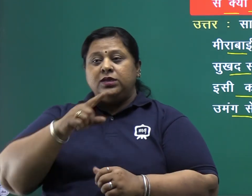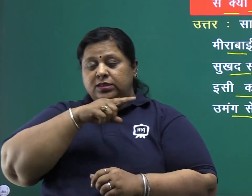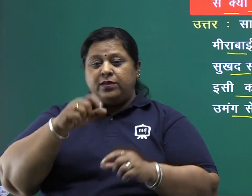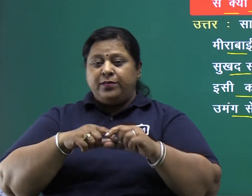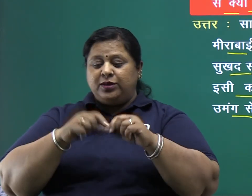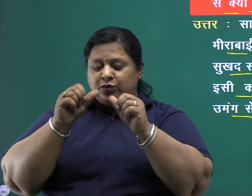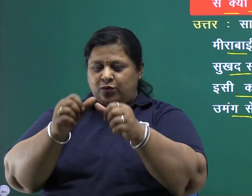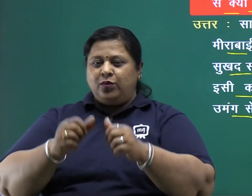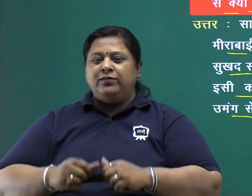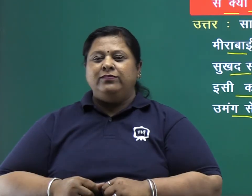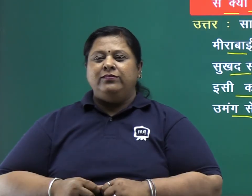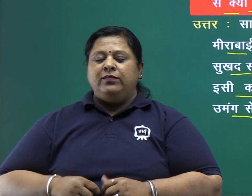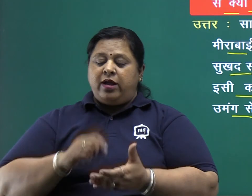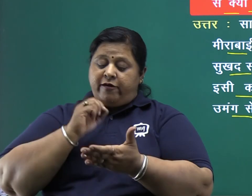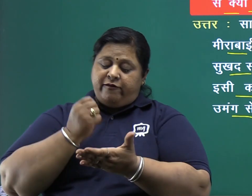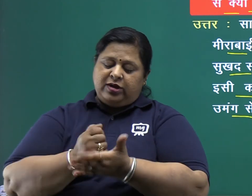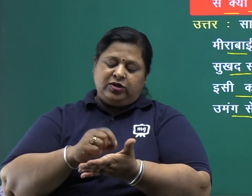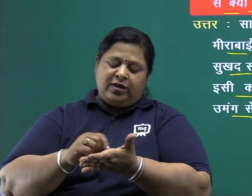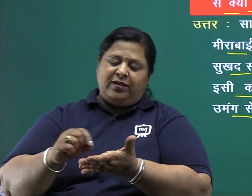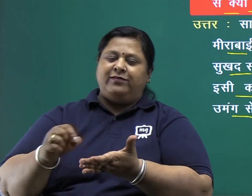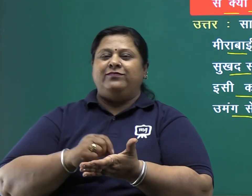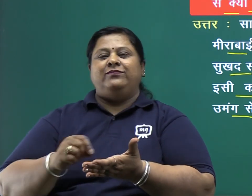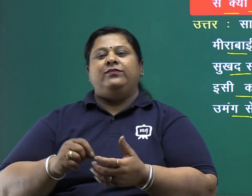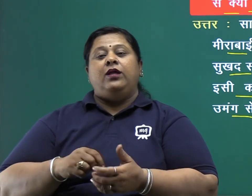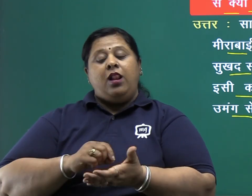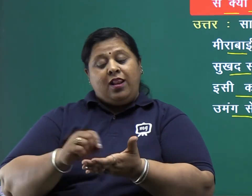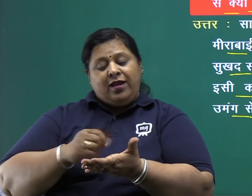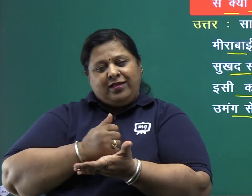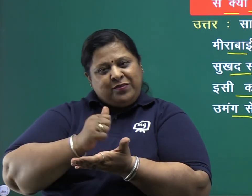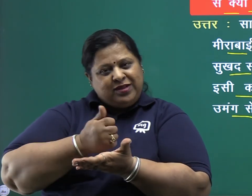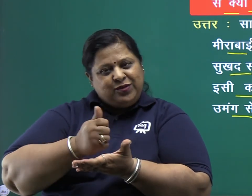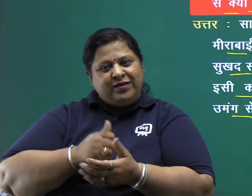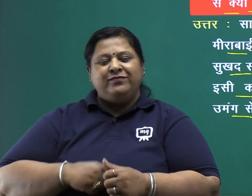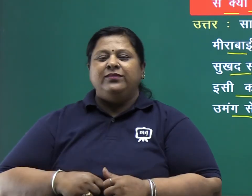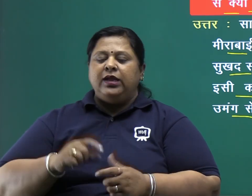सभी प्रश्नोत्तरों को अवश्य लिखें और लिखित अभ्यास द्वारा